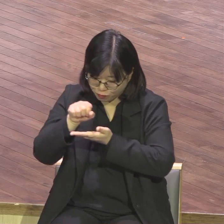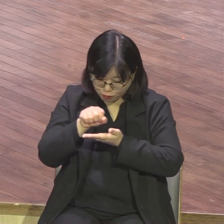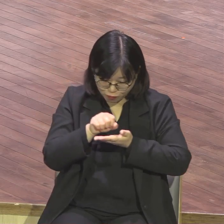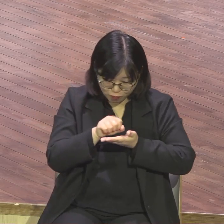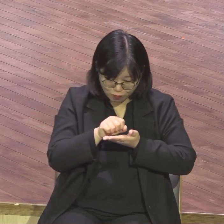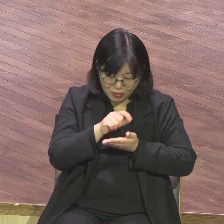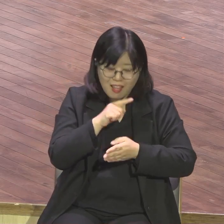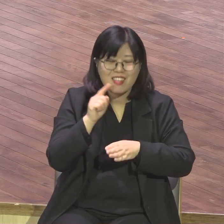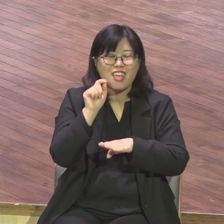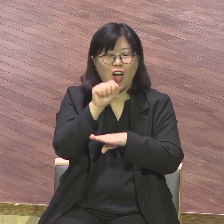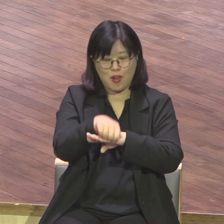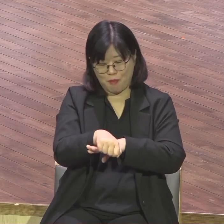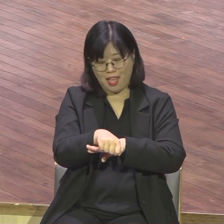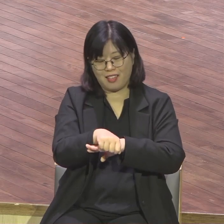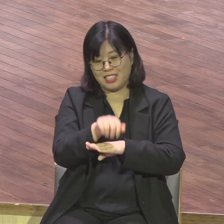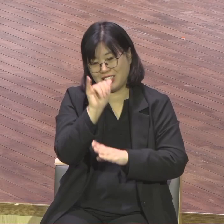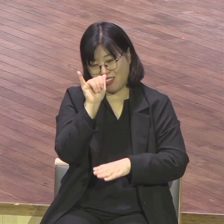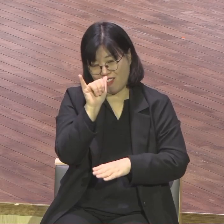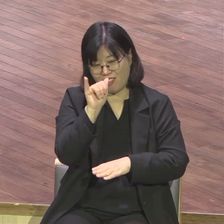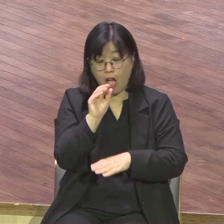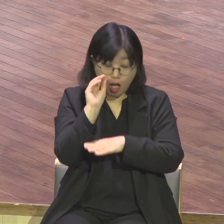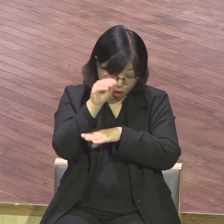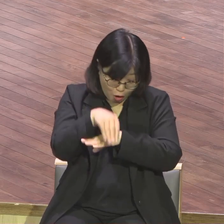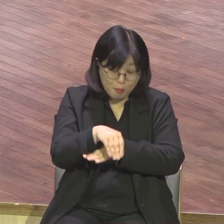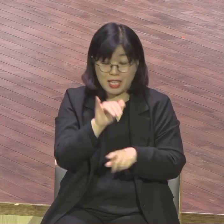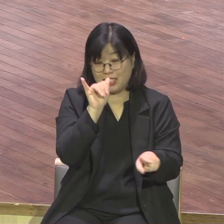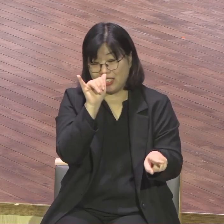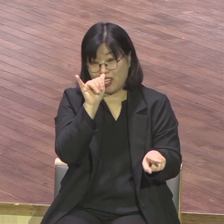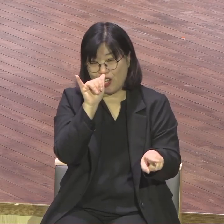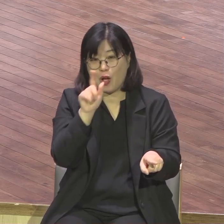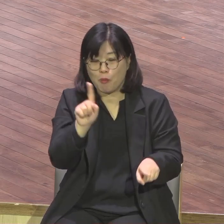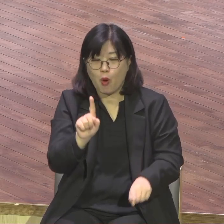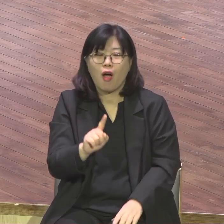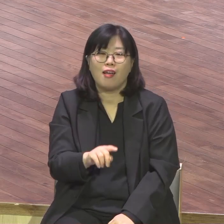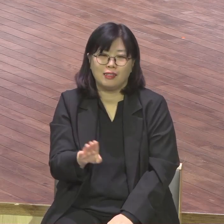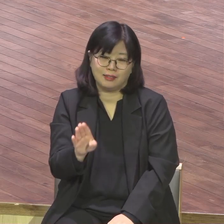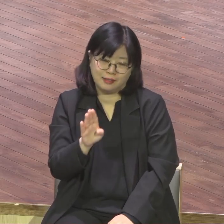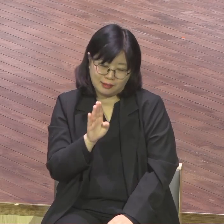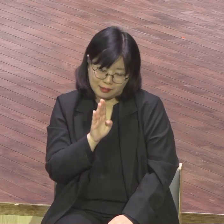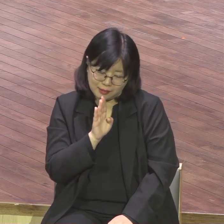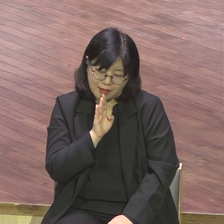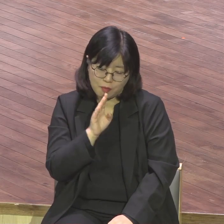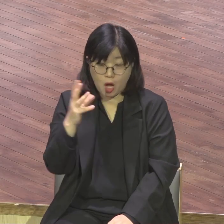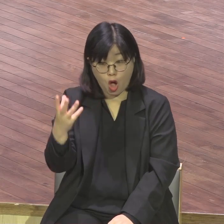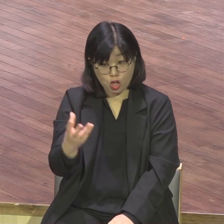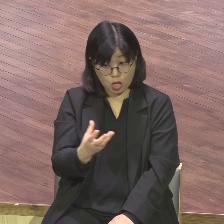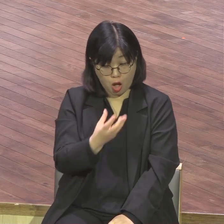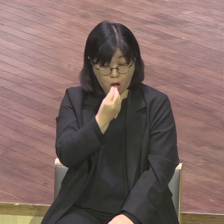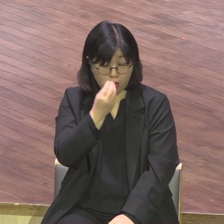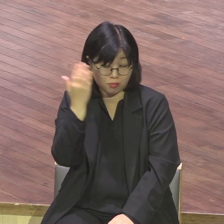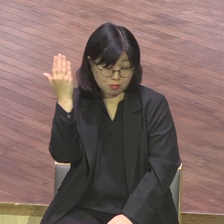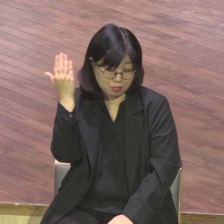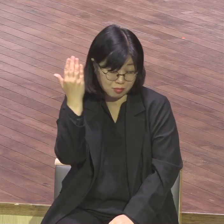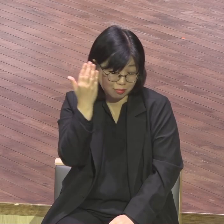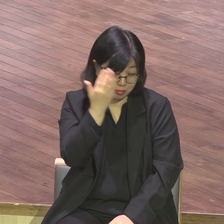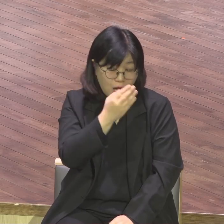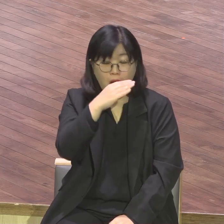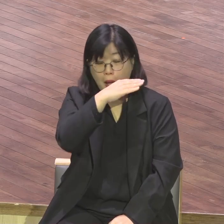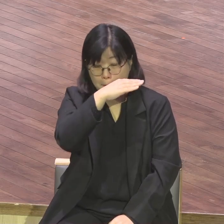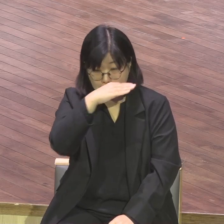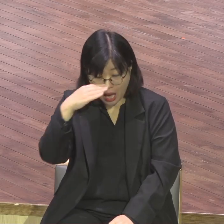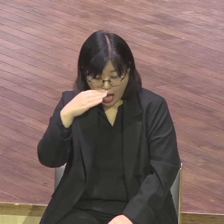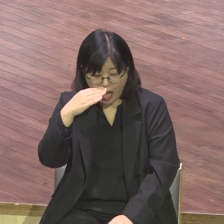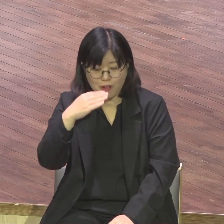바울은 우리에게 참되고 경건하고 옳고 정결하라. 사랑과 칭찬을